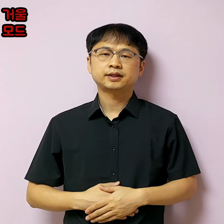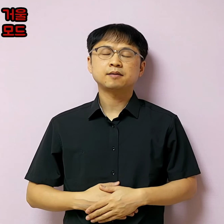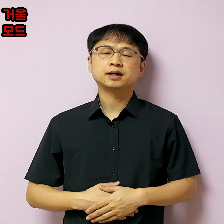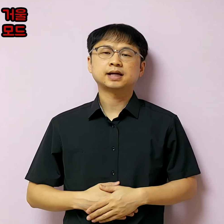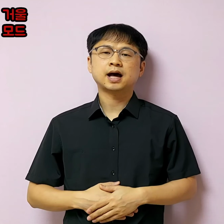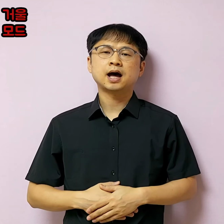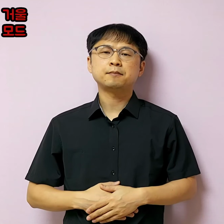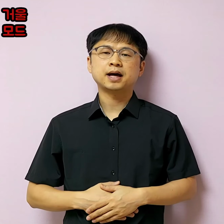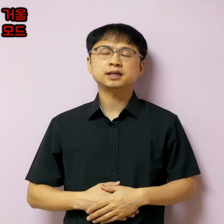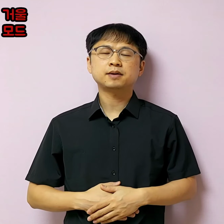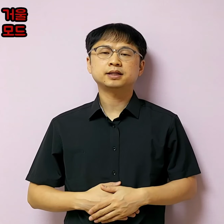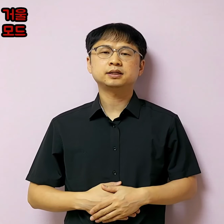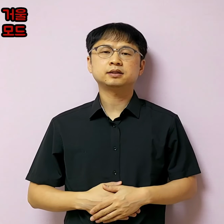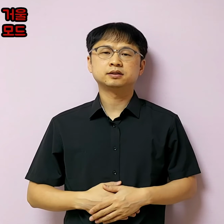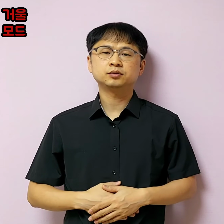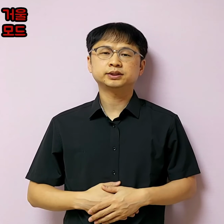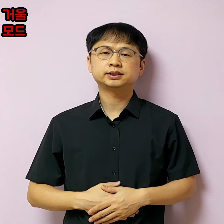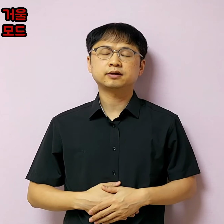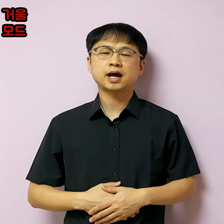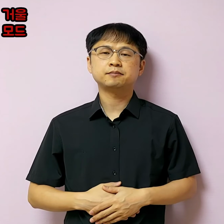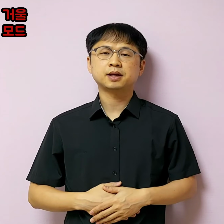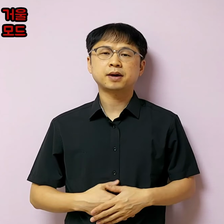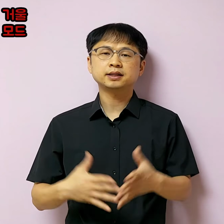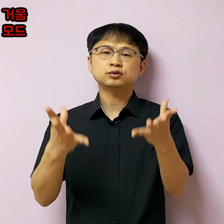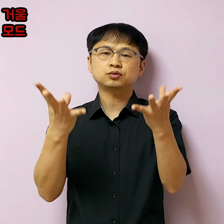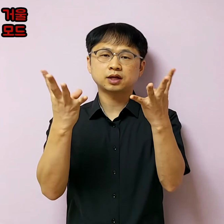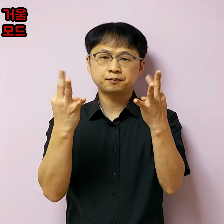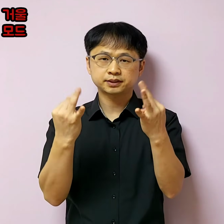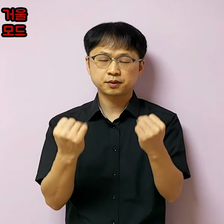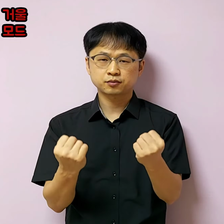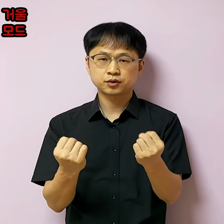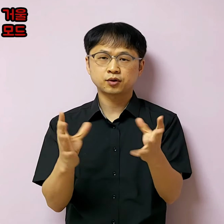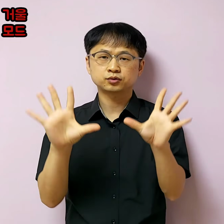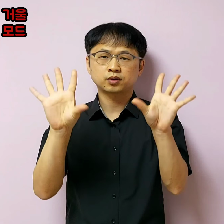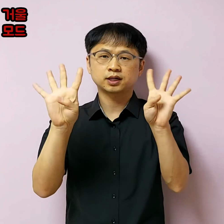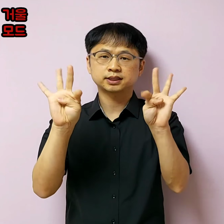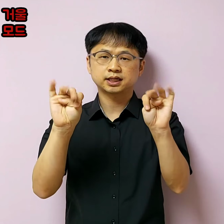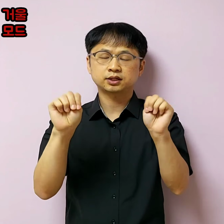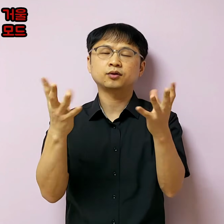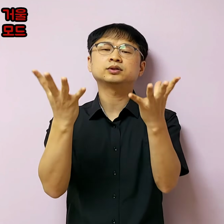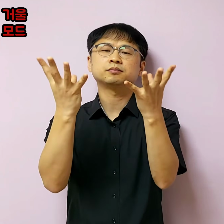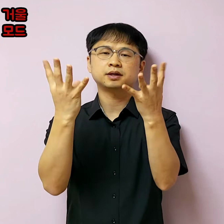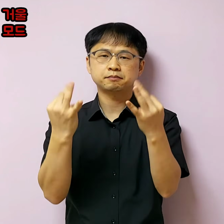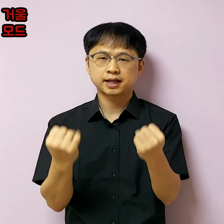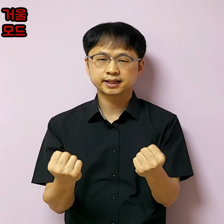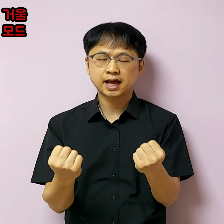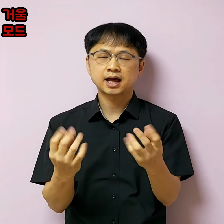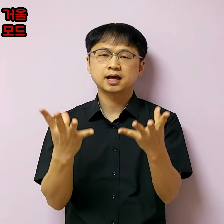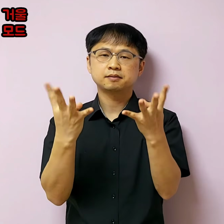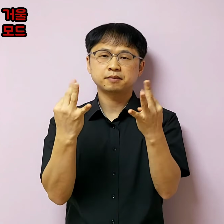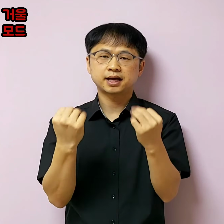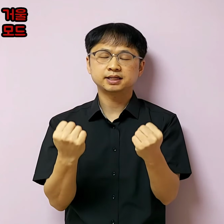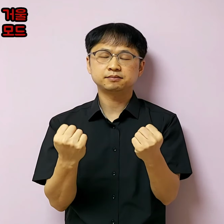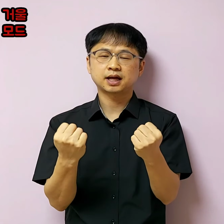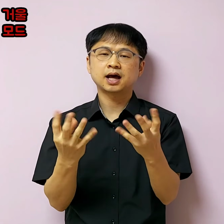다음 가사 많이 그리워질 거야 입니다. 많다 수어는 앞에서 배웠고요. 손가락 차례대로 적기 많다,